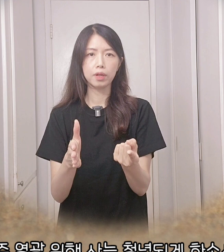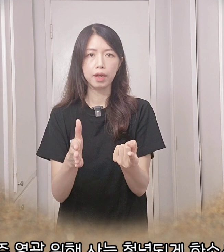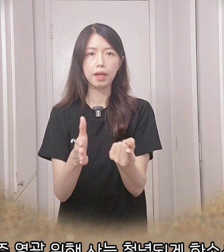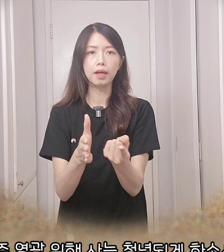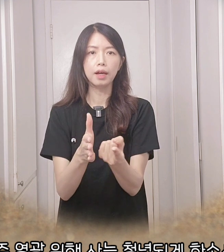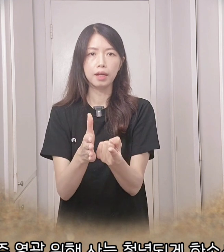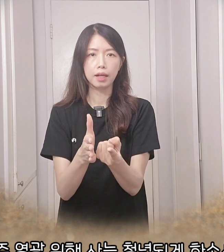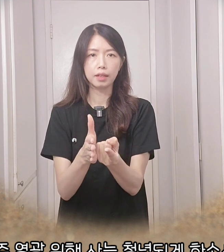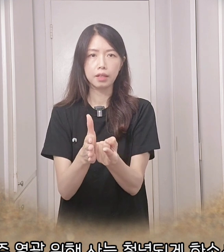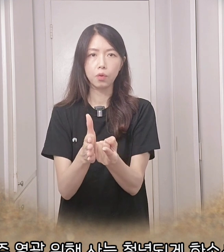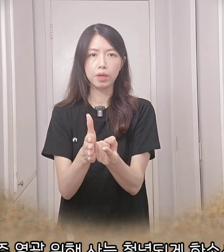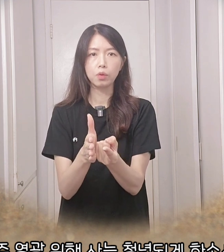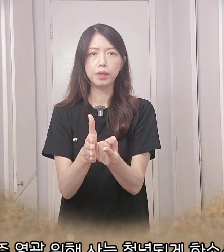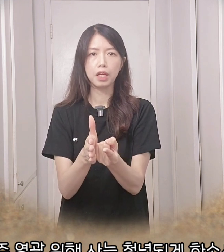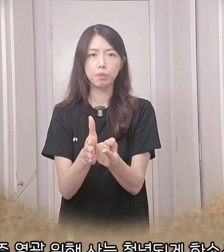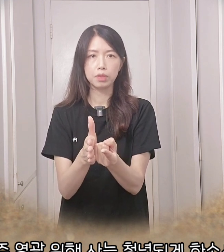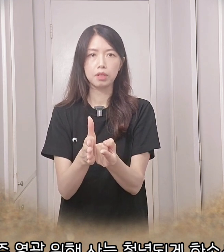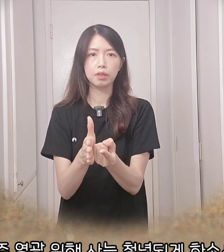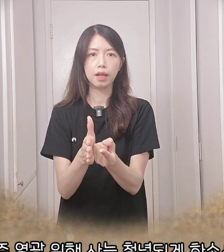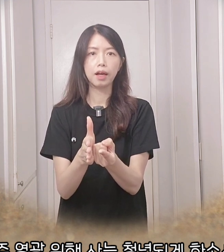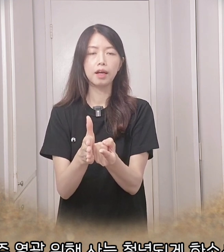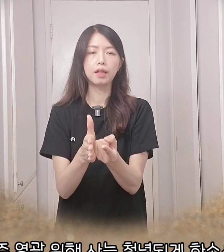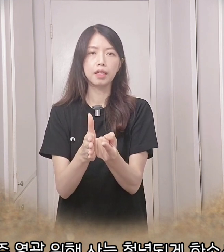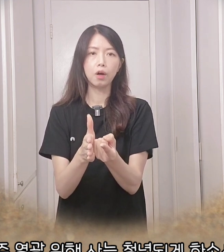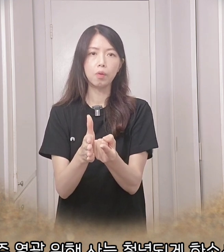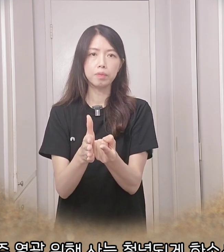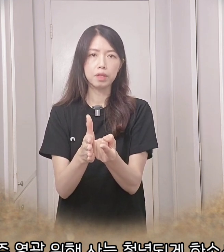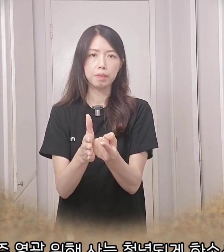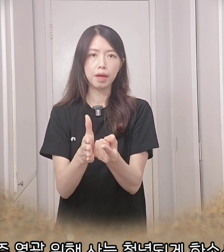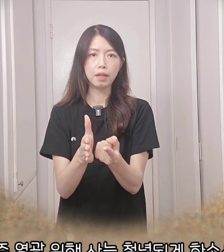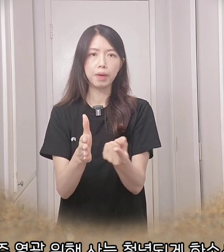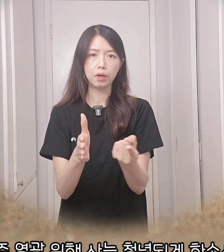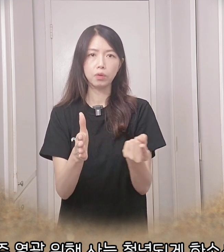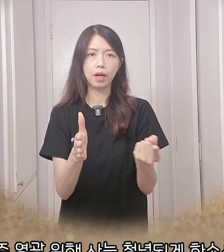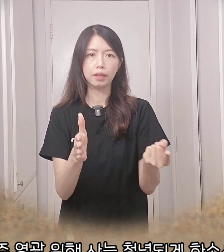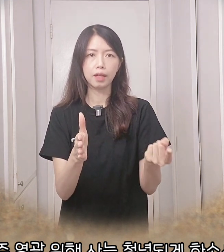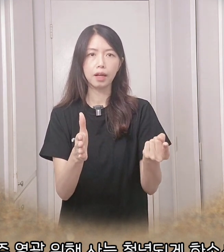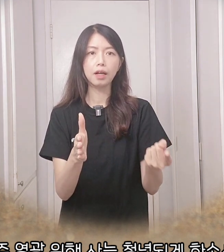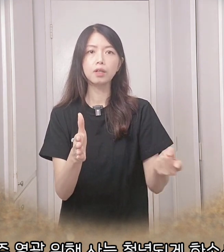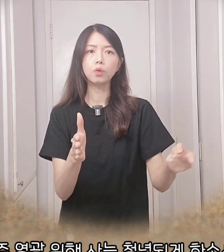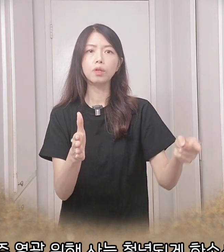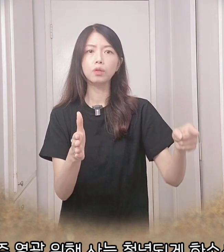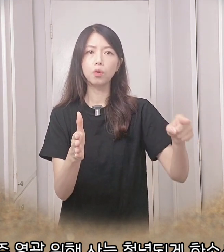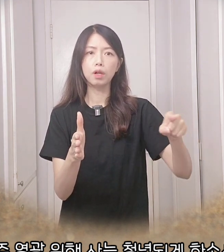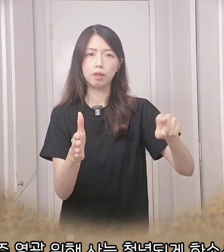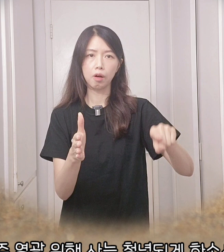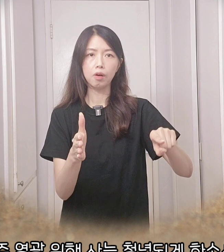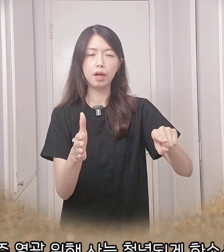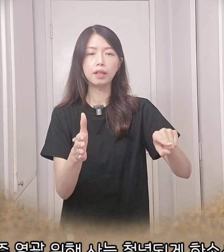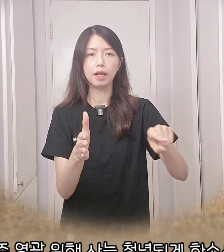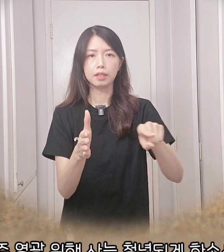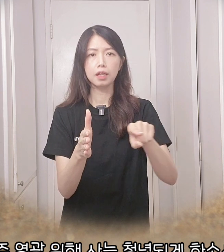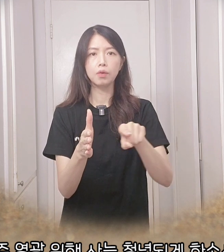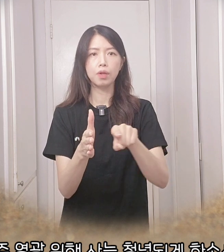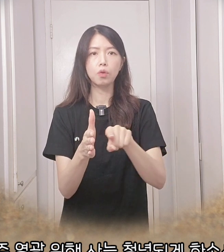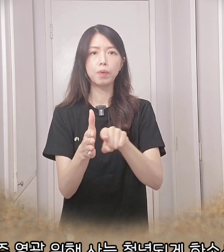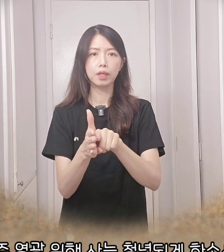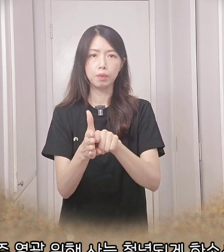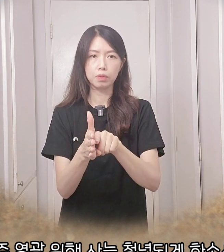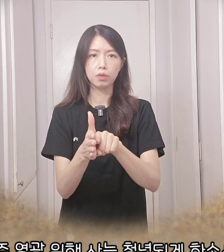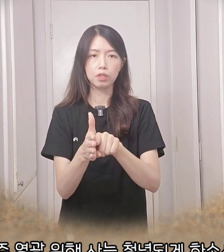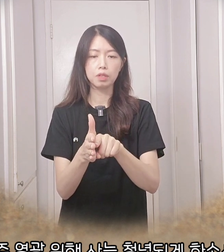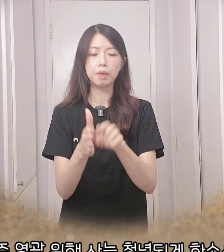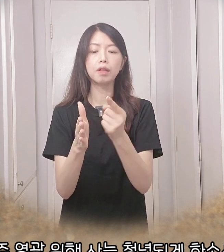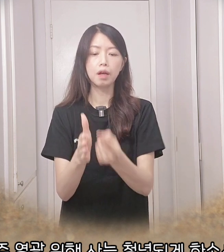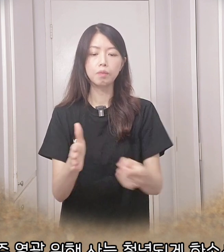위로 보이게, 이 상태에서 왼손 바닥에 붙이셨다가 이 검지만 밖으로 나갔다가 손을 돌려서 다시 왼손